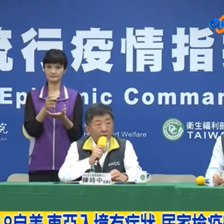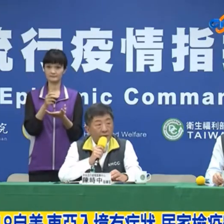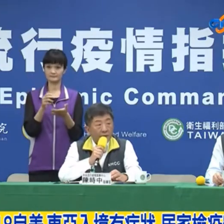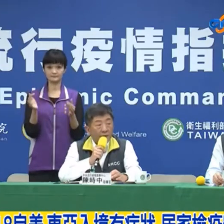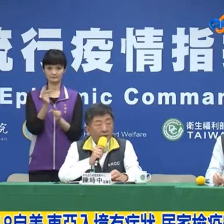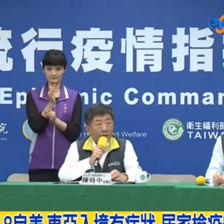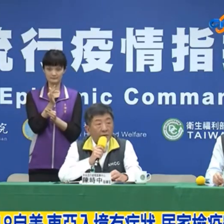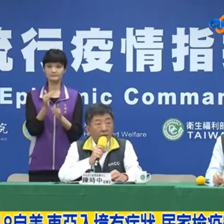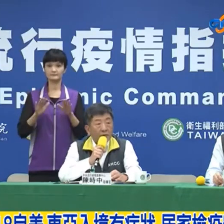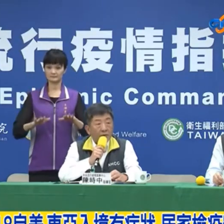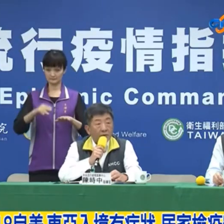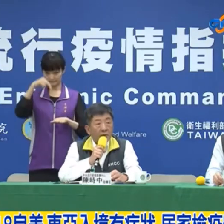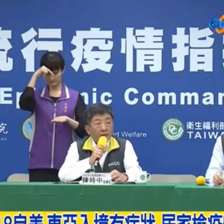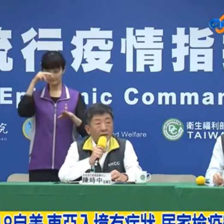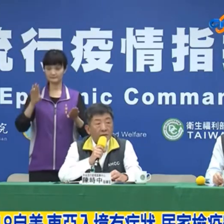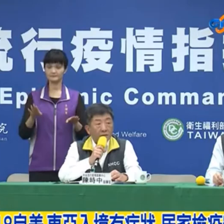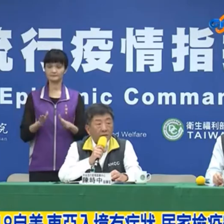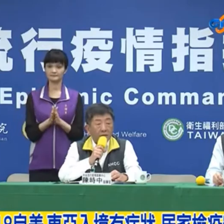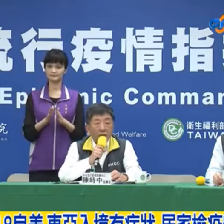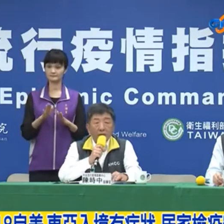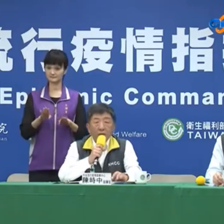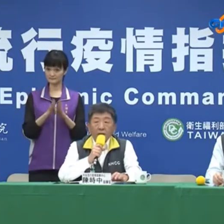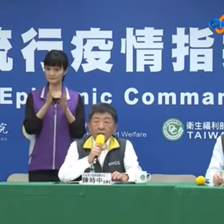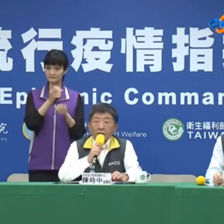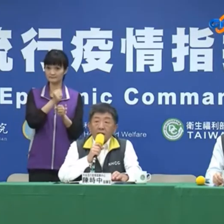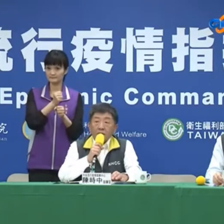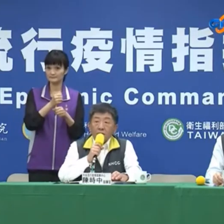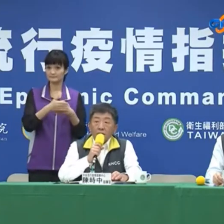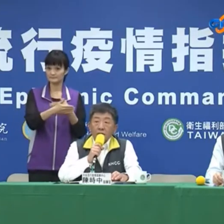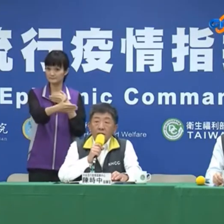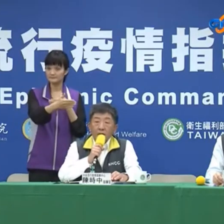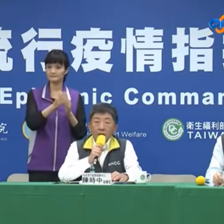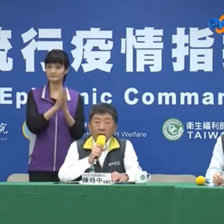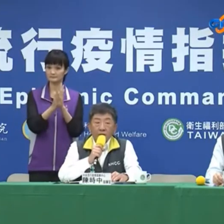下午我们就开始会来做相关的一些作业，那作业上面大概